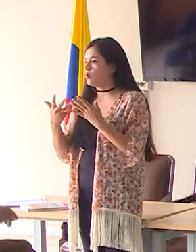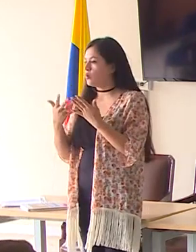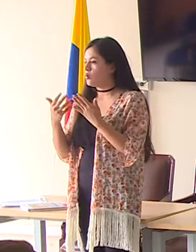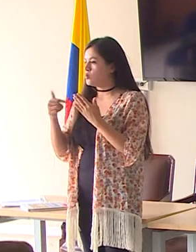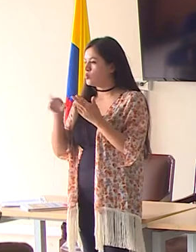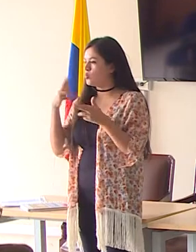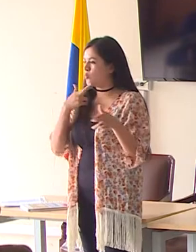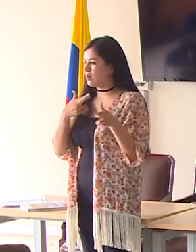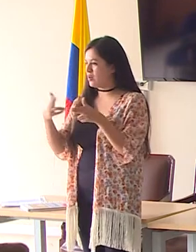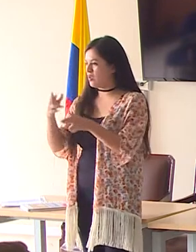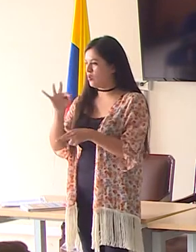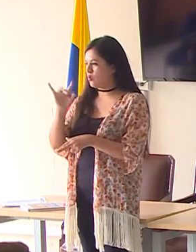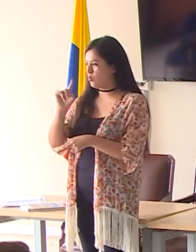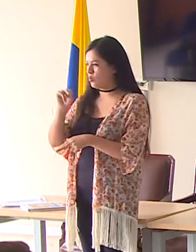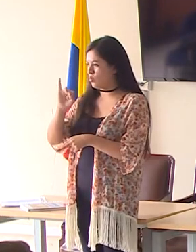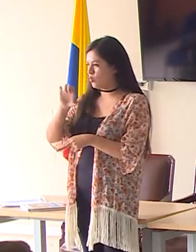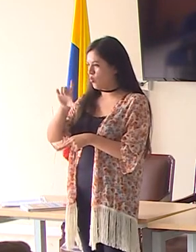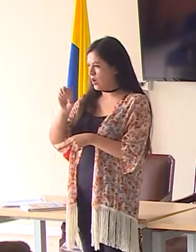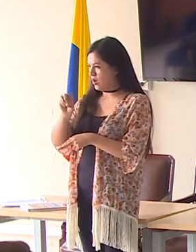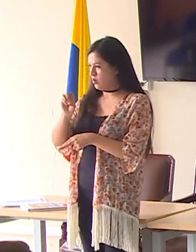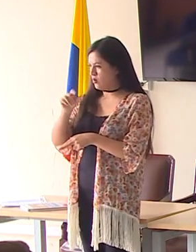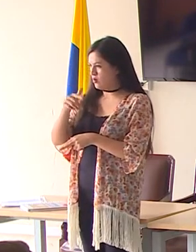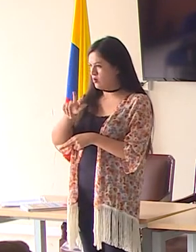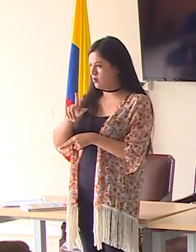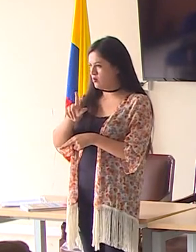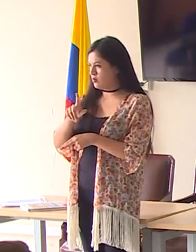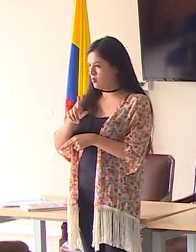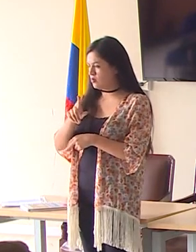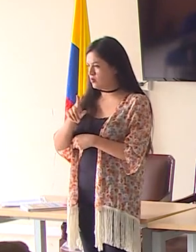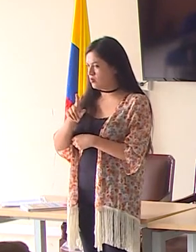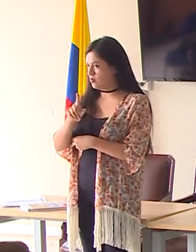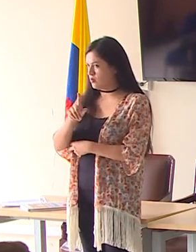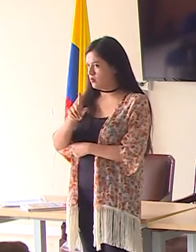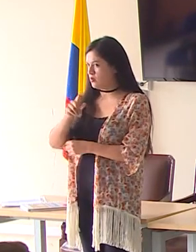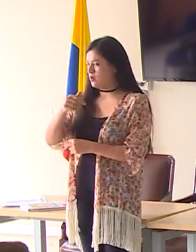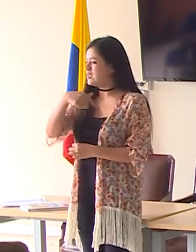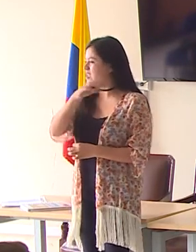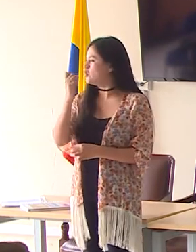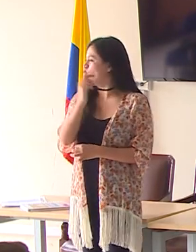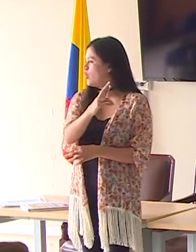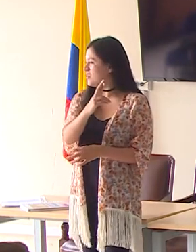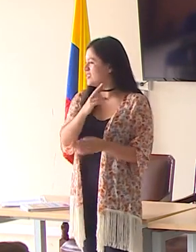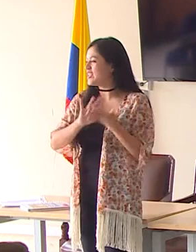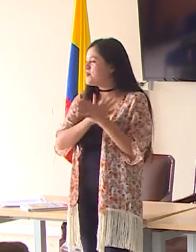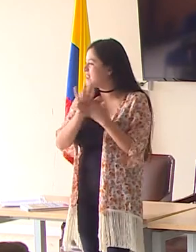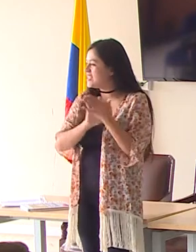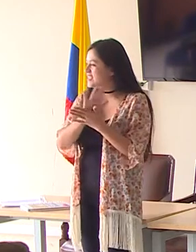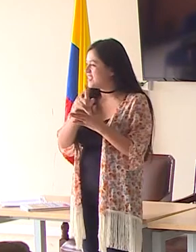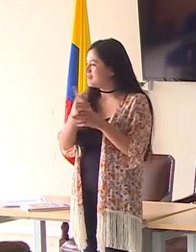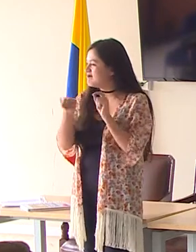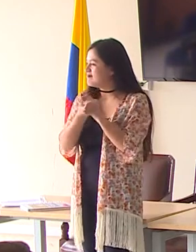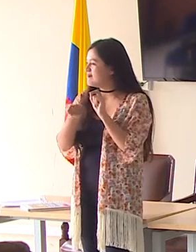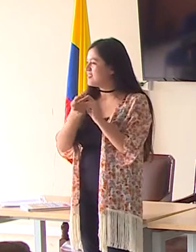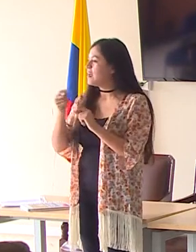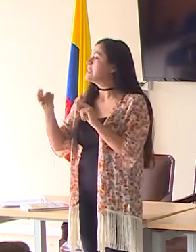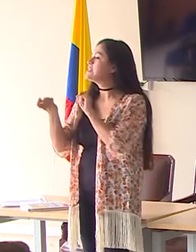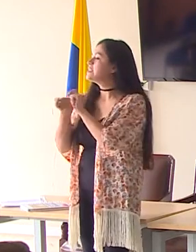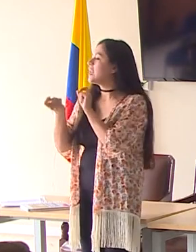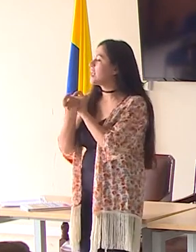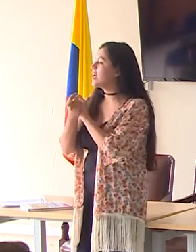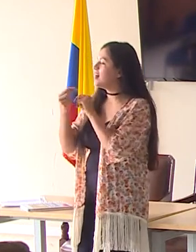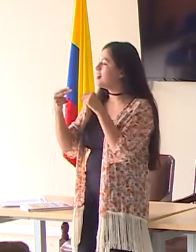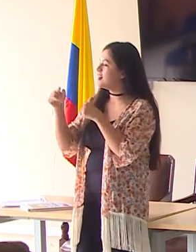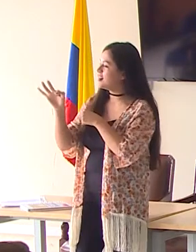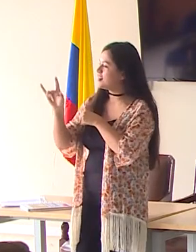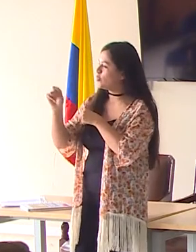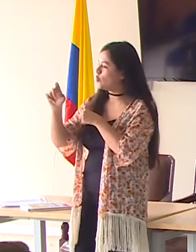la más conflictiva en términos ambientales que tiene la ciudad y unas élites que se localizan en las mejores áreas en términos ambientales y